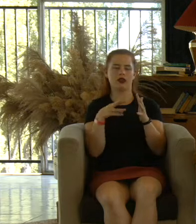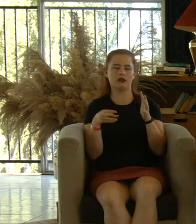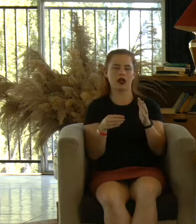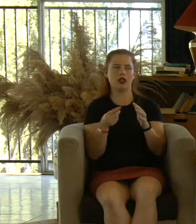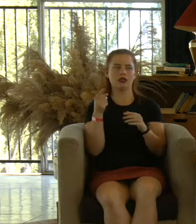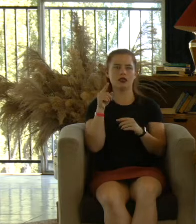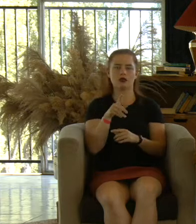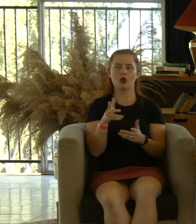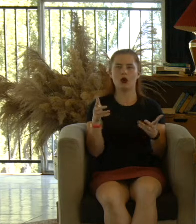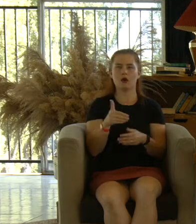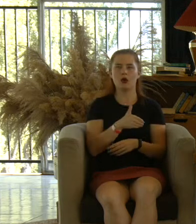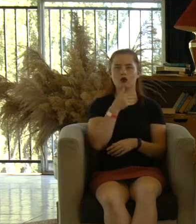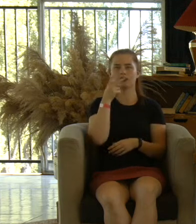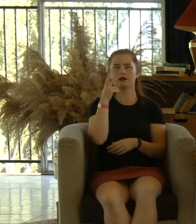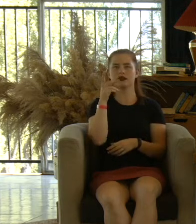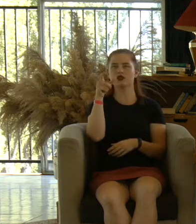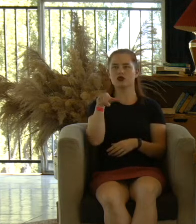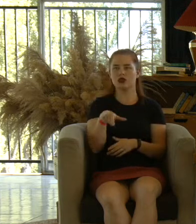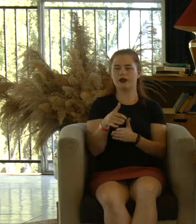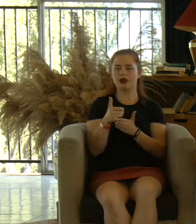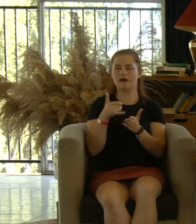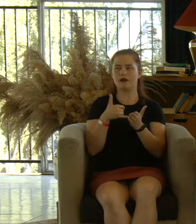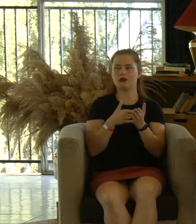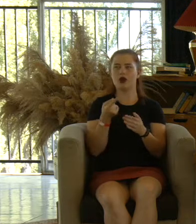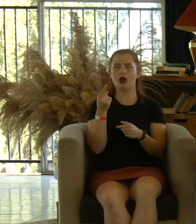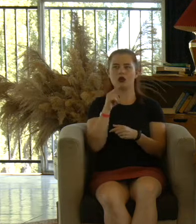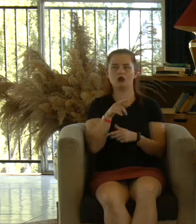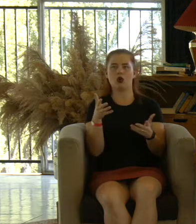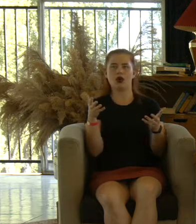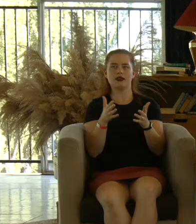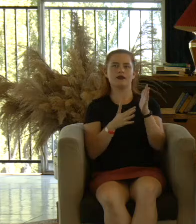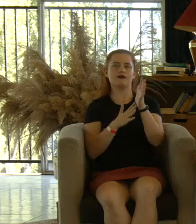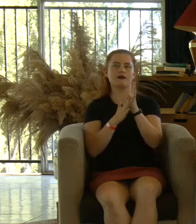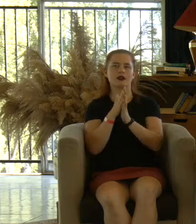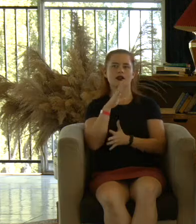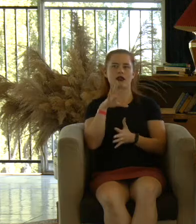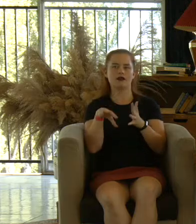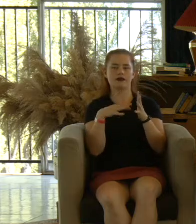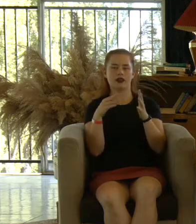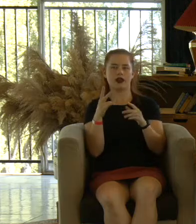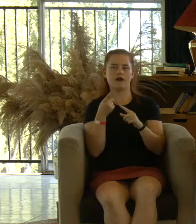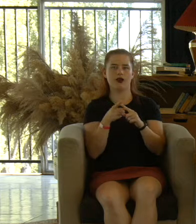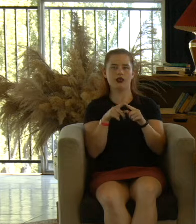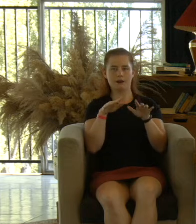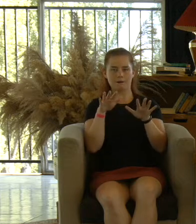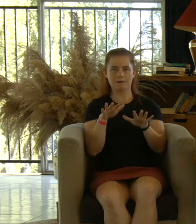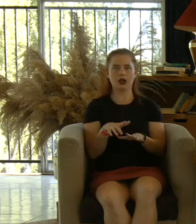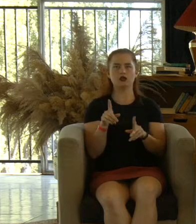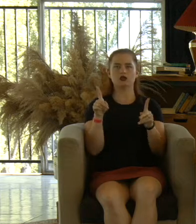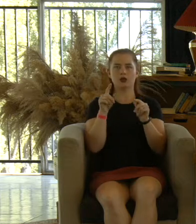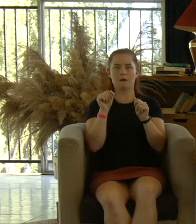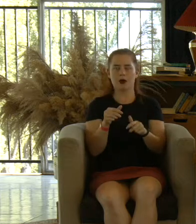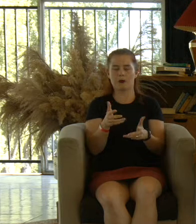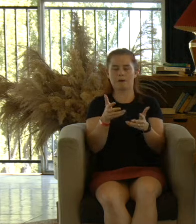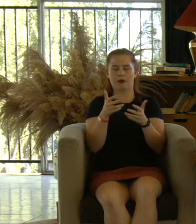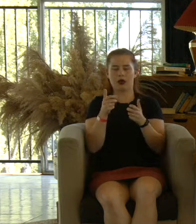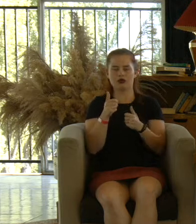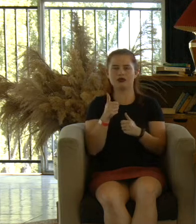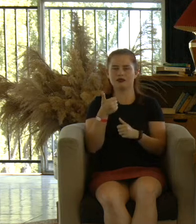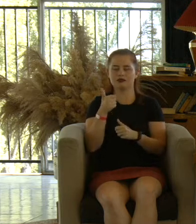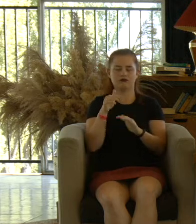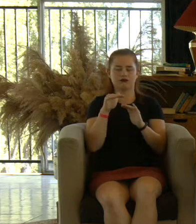то, каким хочет видеть человек вино, а то, каким вырос виноград в этом конкретном месте и что можно из него получить наименьшим